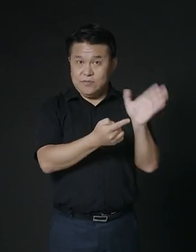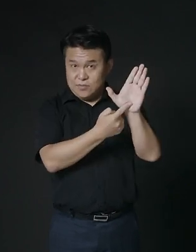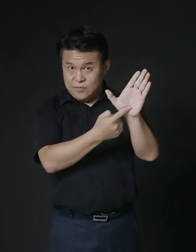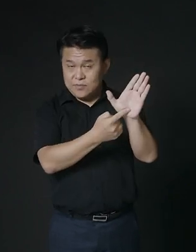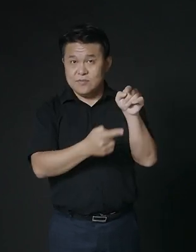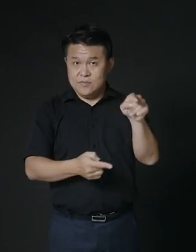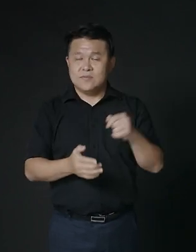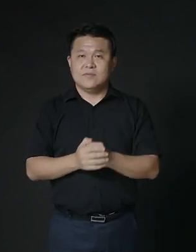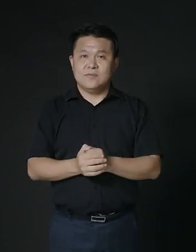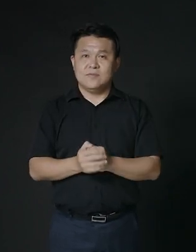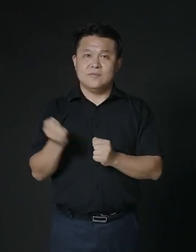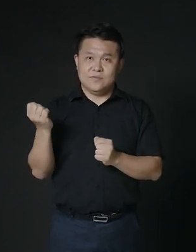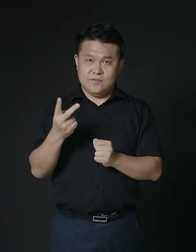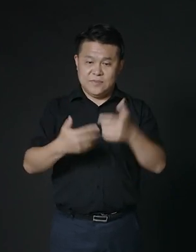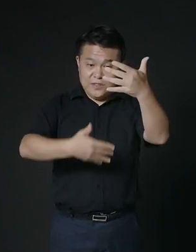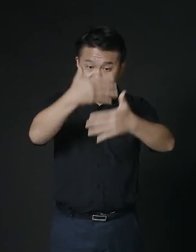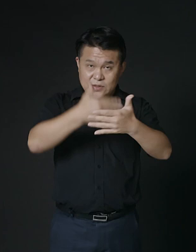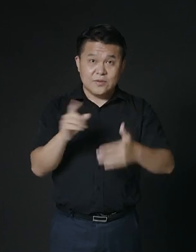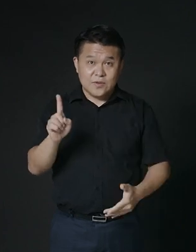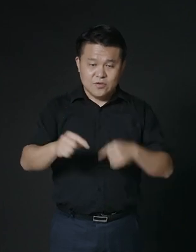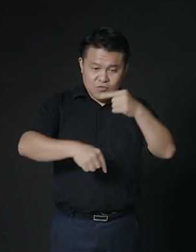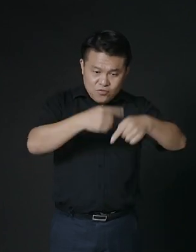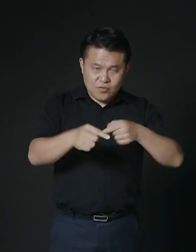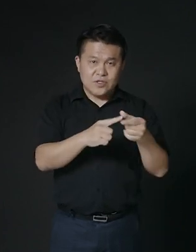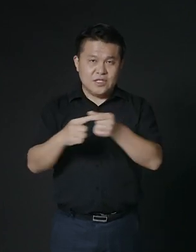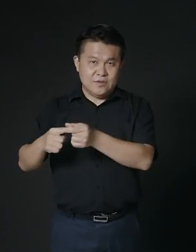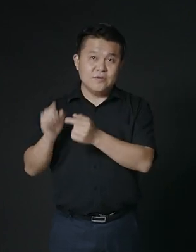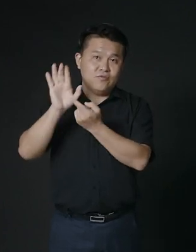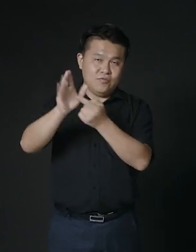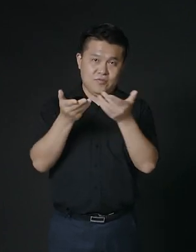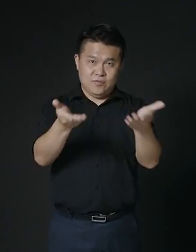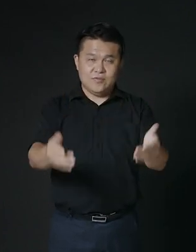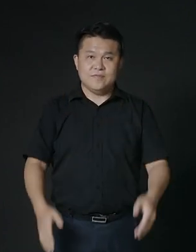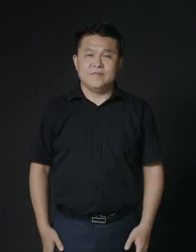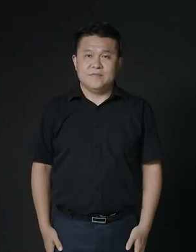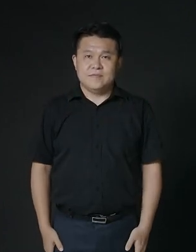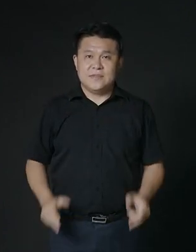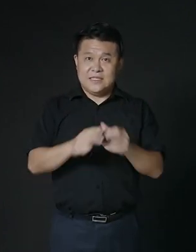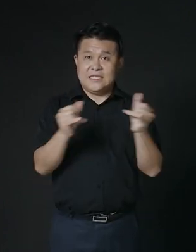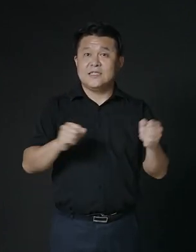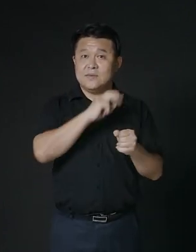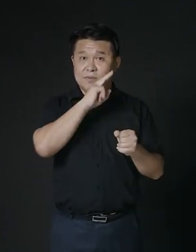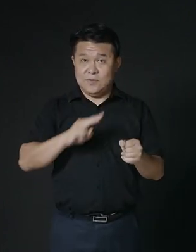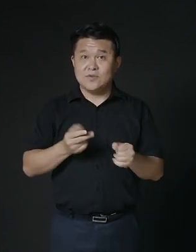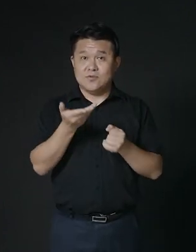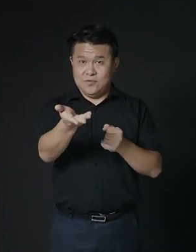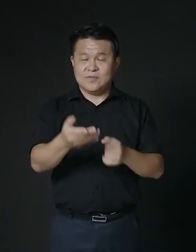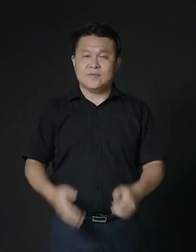병행 표기 하고 영상 모래는 수와 자막을 제공하여 베리어 프리 공간을